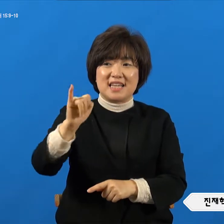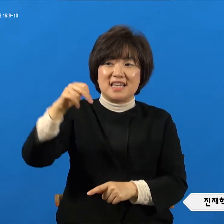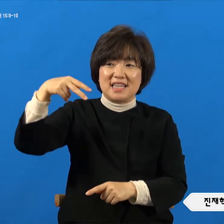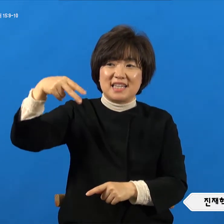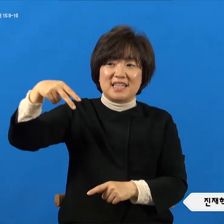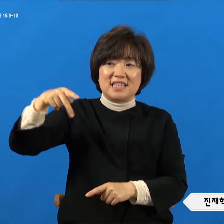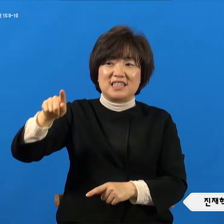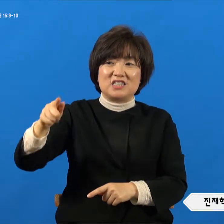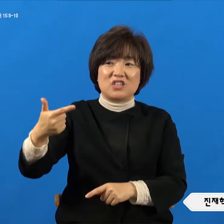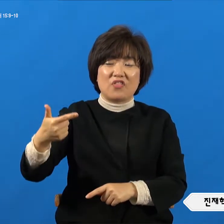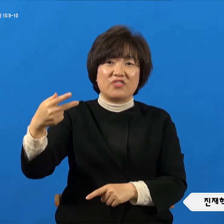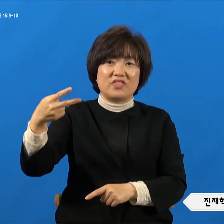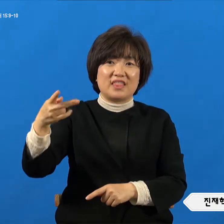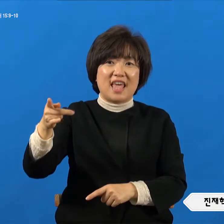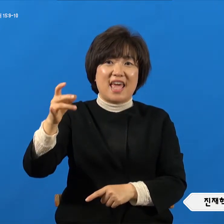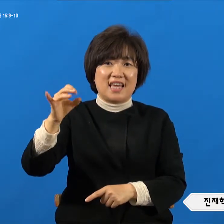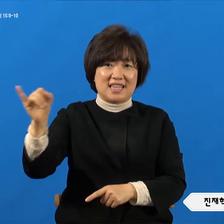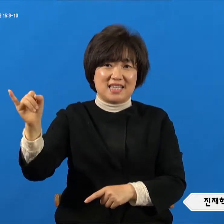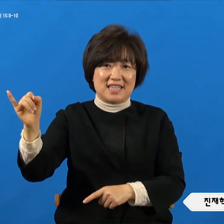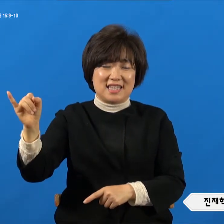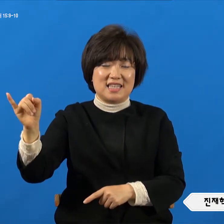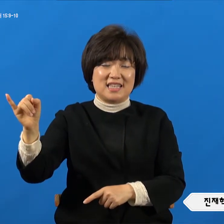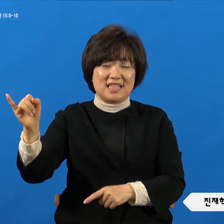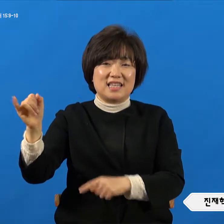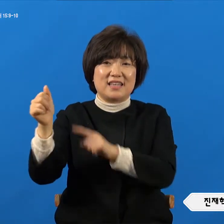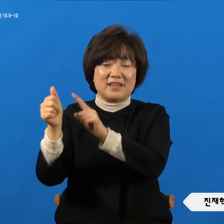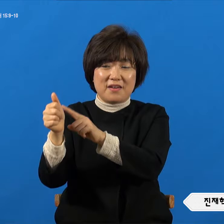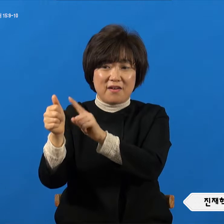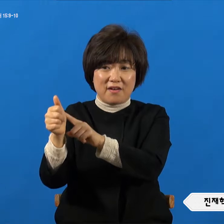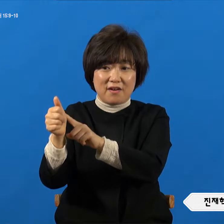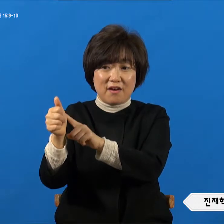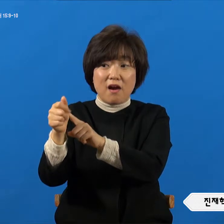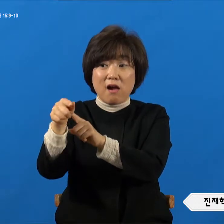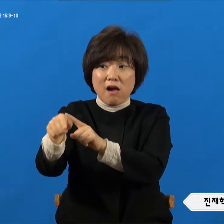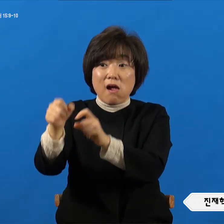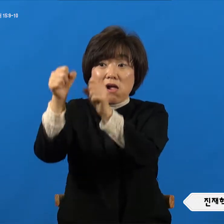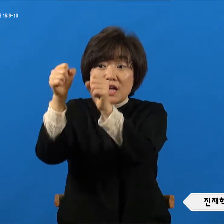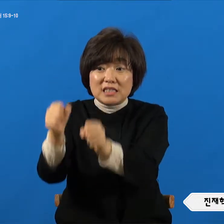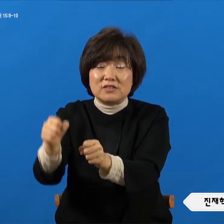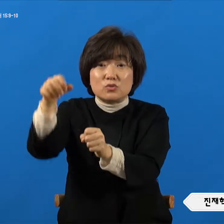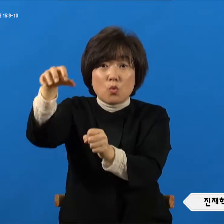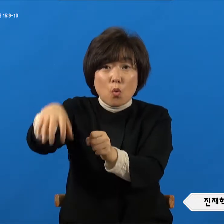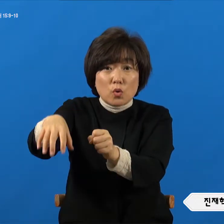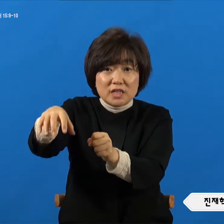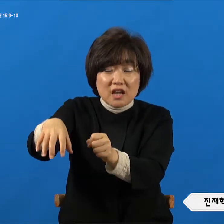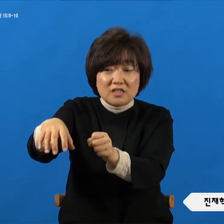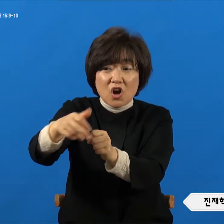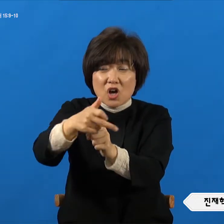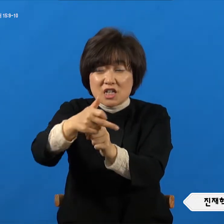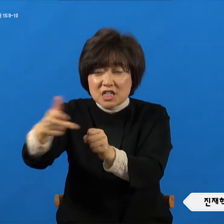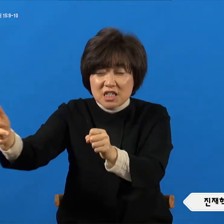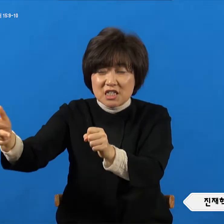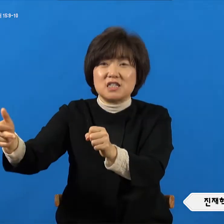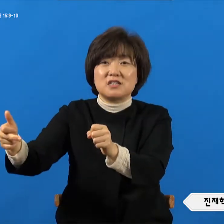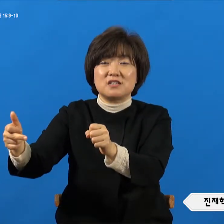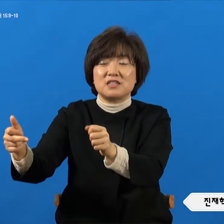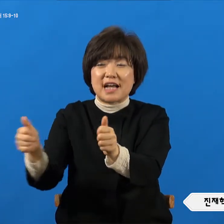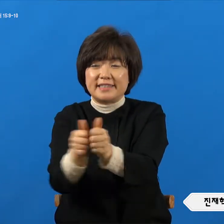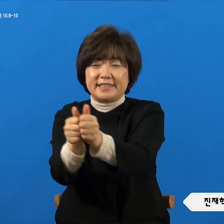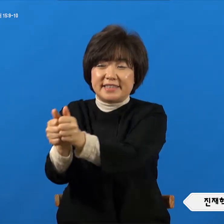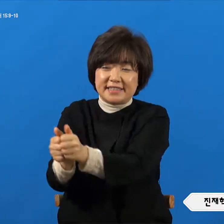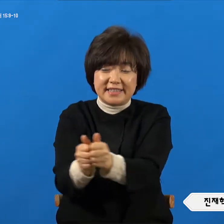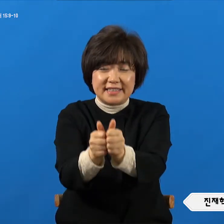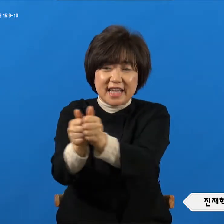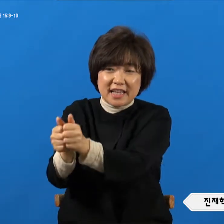선데이라는 분입니다. 그 빌리 선데이가 있었던 그 기관에서 큰 영향을 받으며 복음을